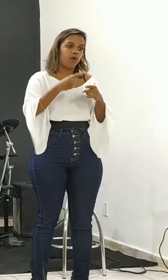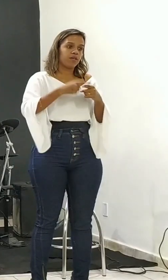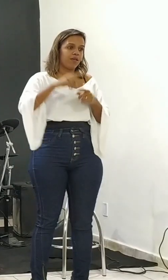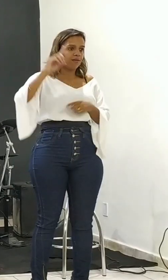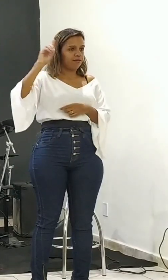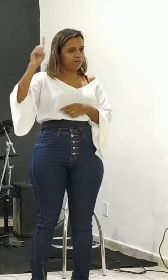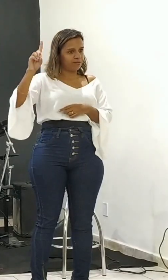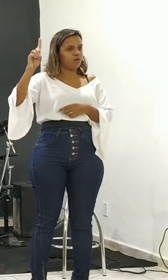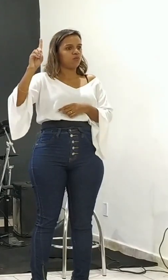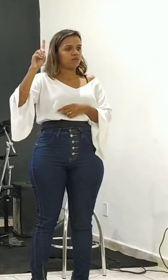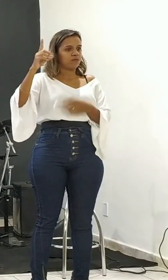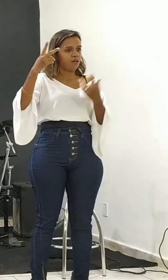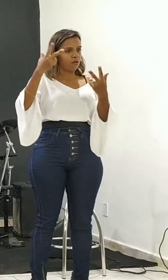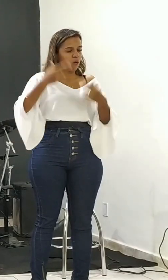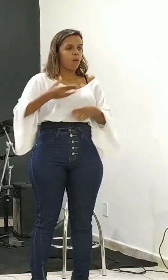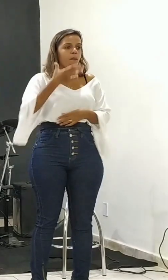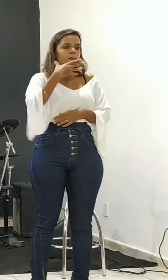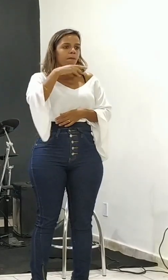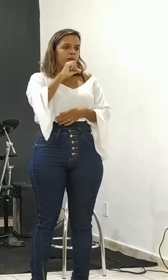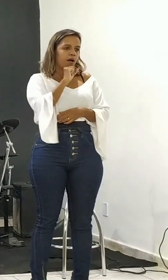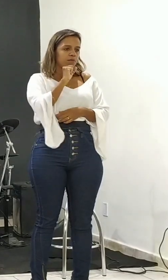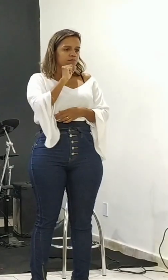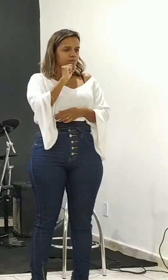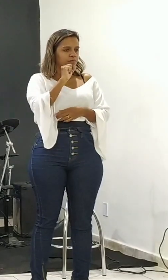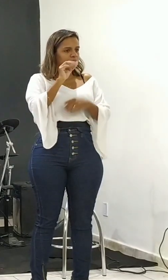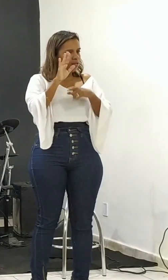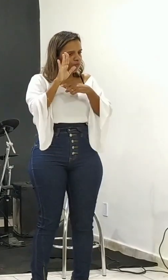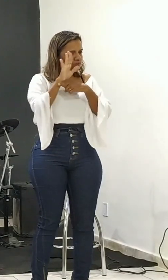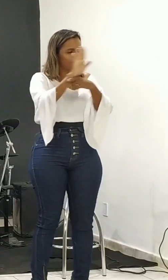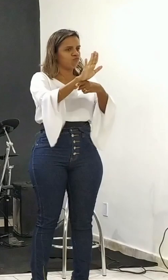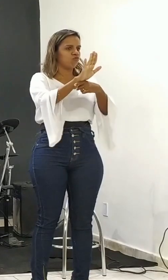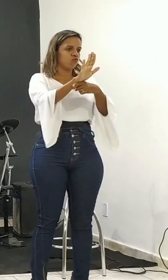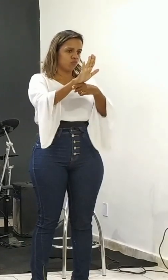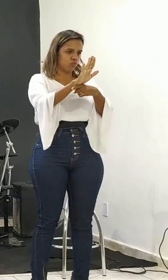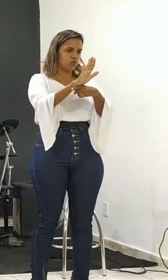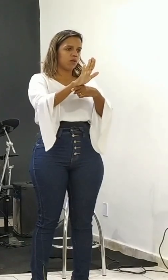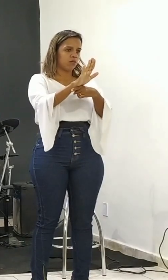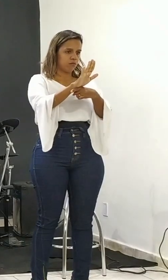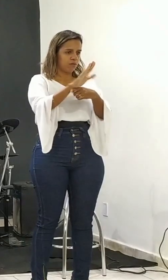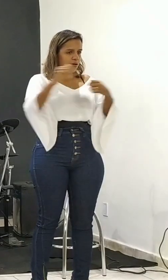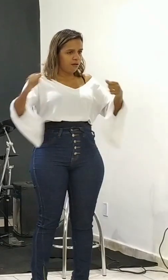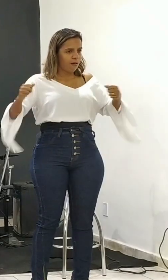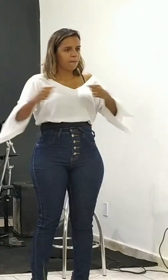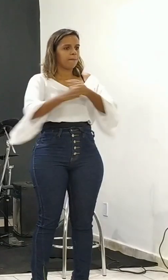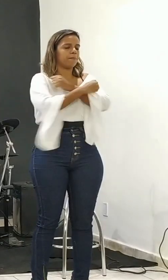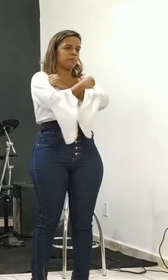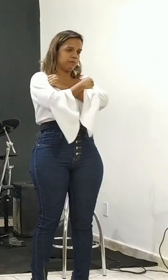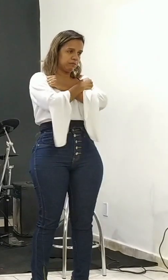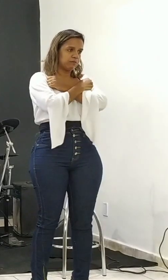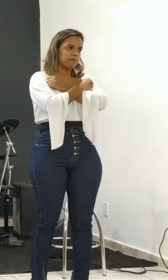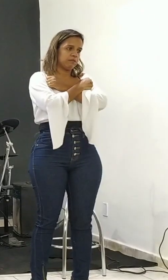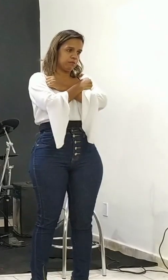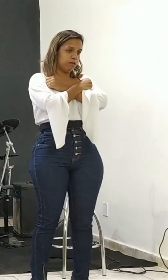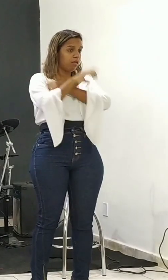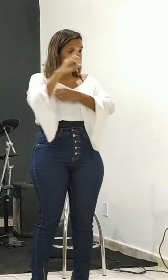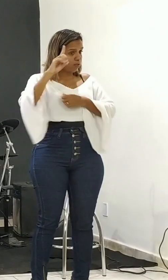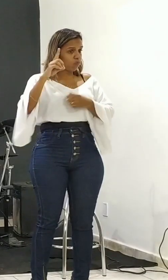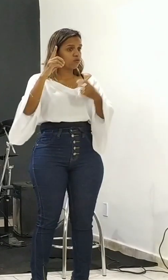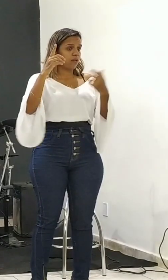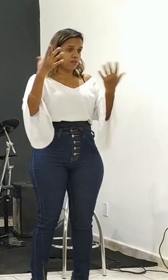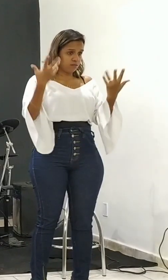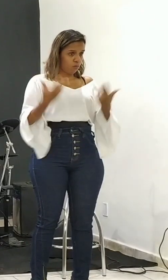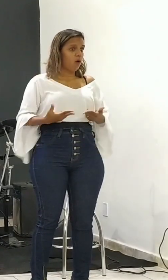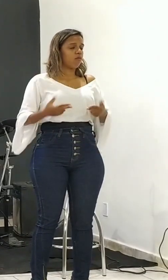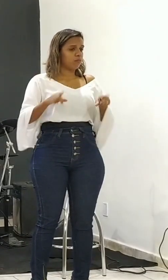Pai acolhe. Um Pai não desampara. Um Pai abraça. Deus é assim